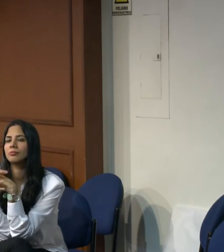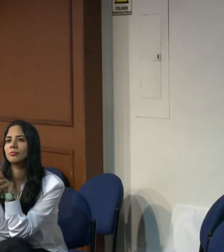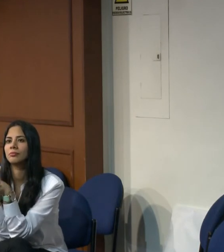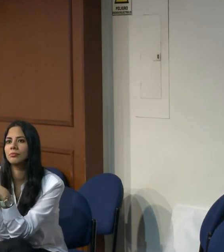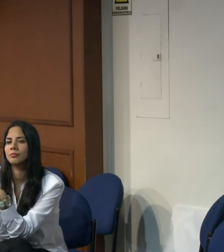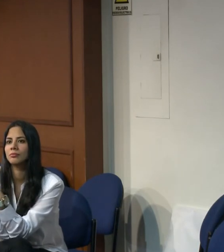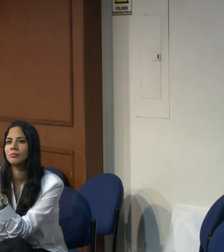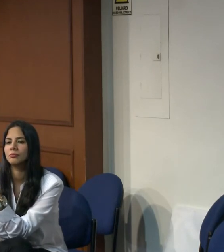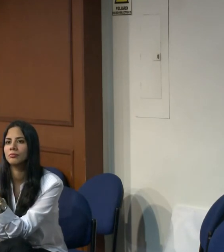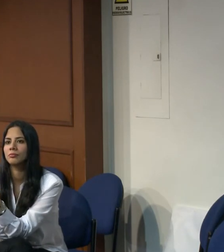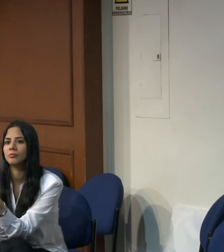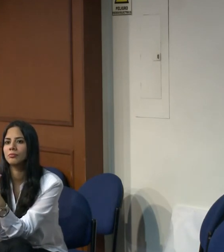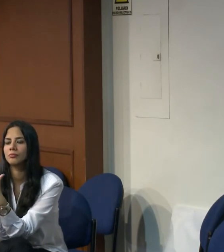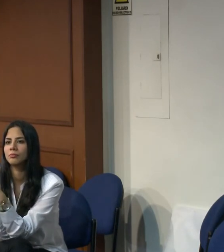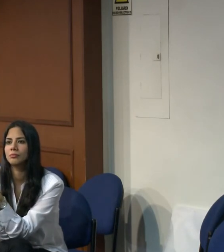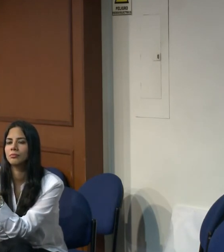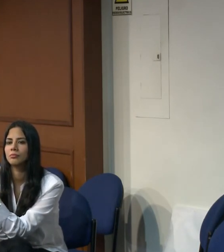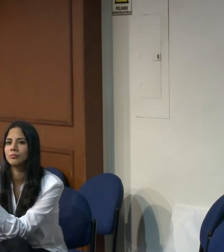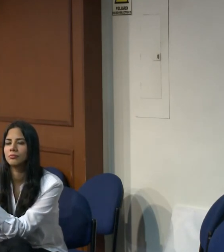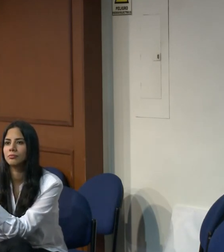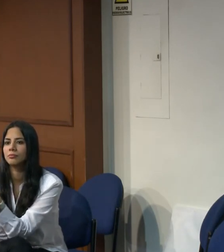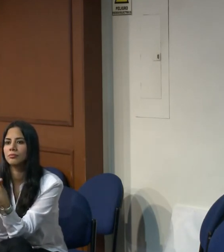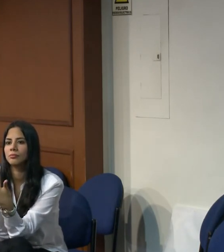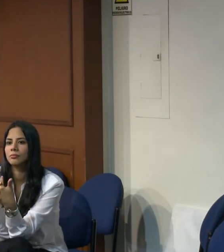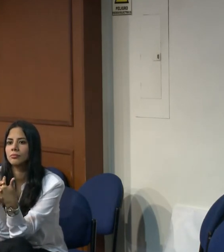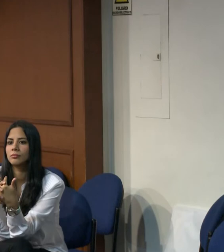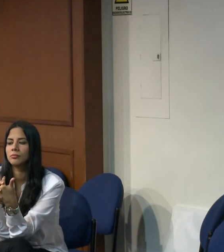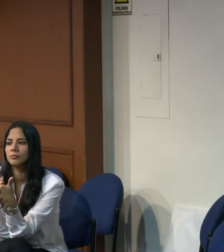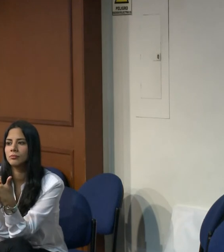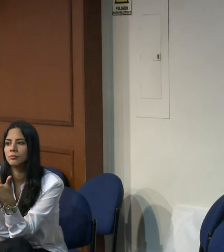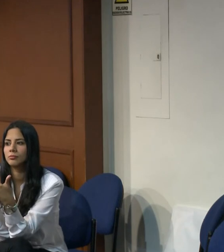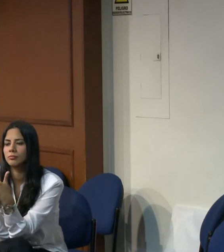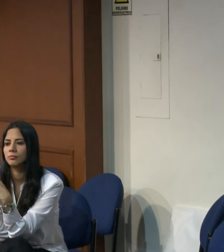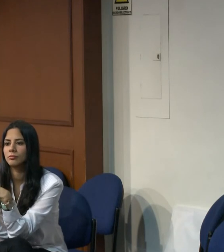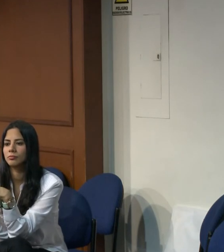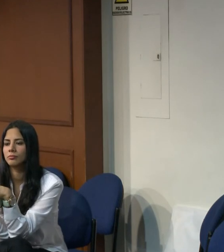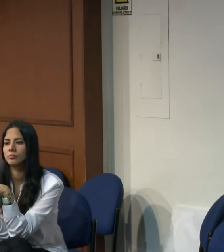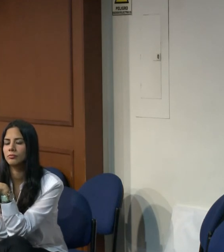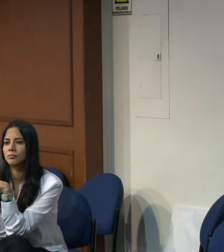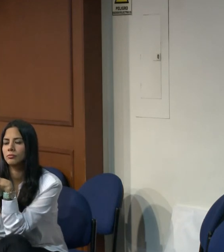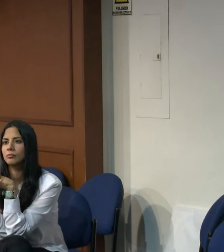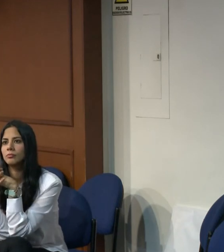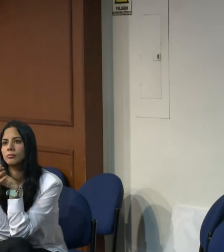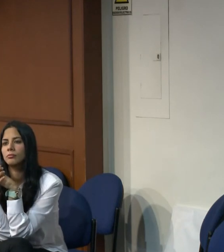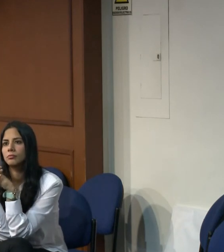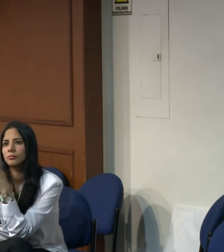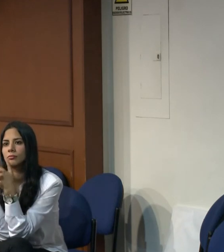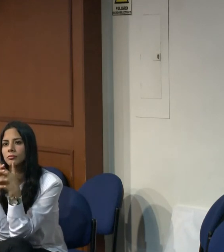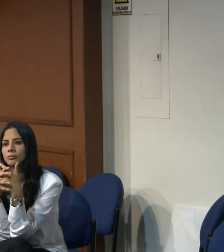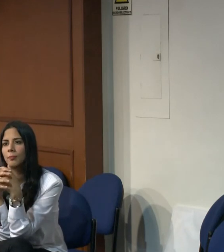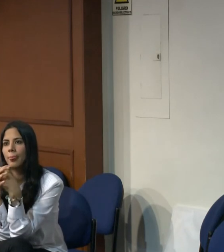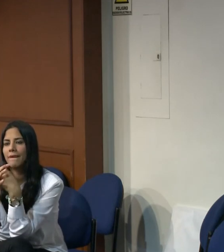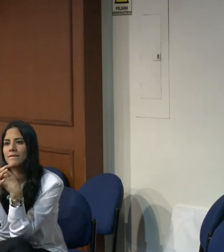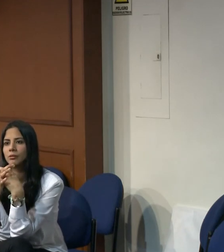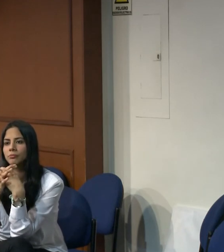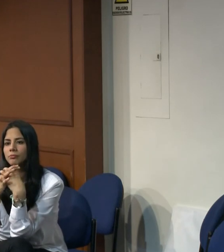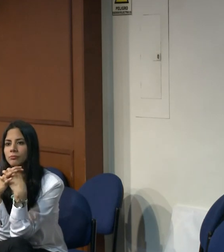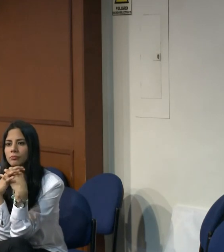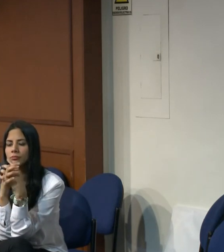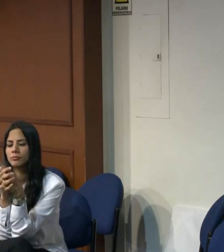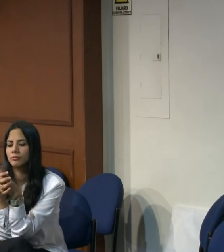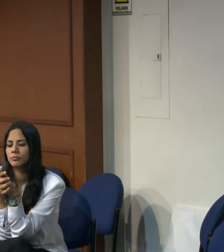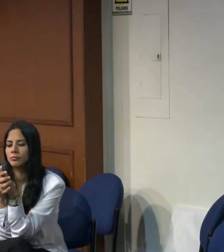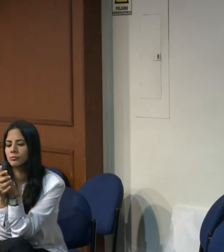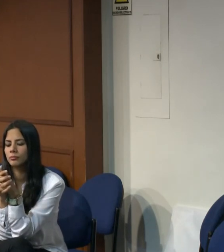concepciones de cada cultura. Entonces iban, por ejemplo, a los dioses griegos, y entonces uno decía, bueno, pero ¿cómo hacen